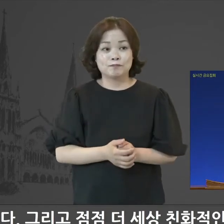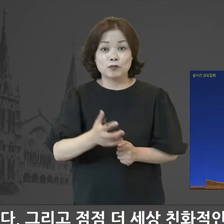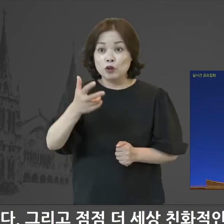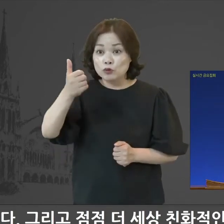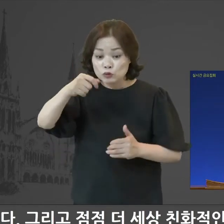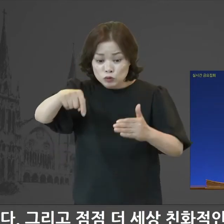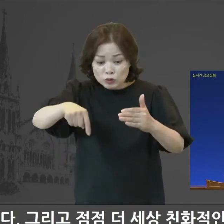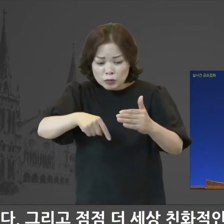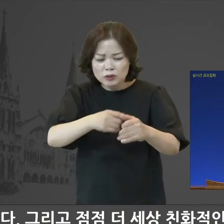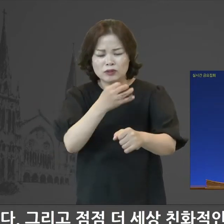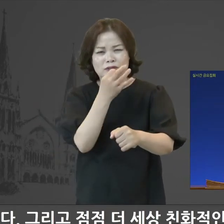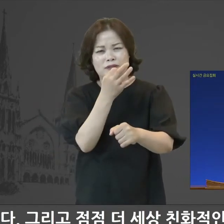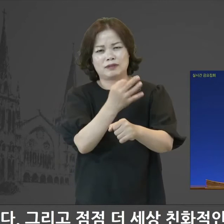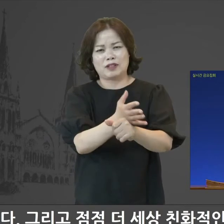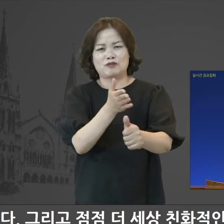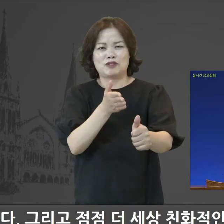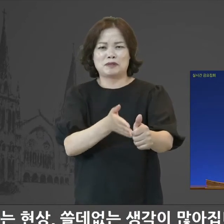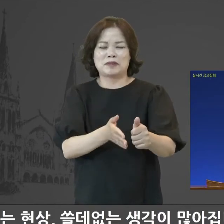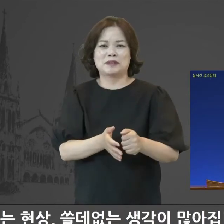주님 안에서 조금 단순해지십시다.